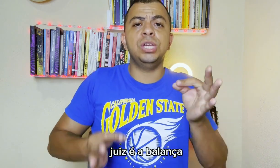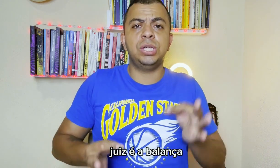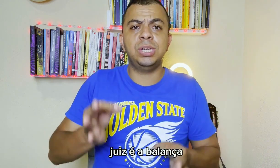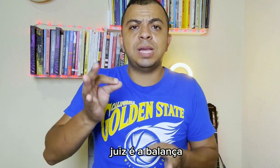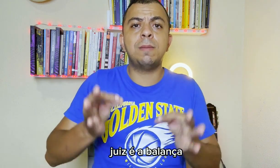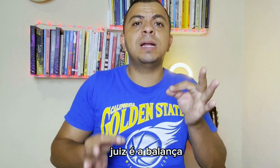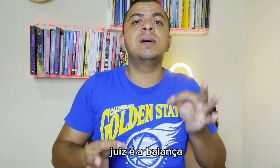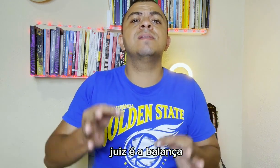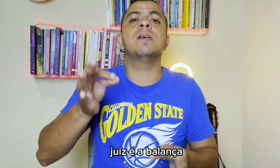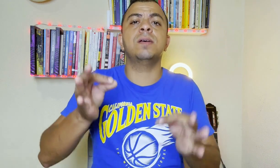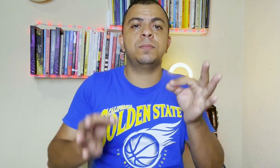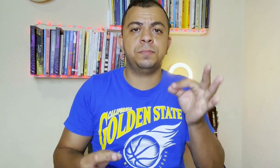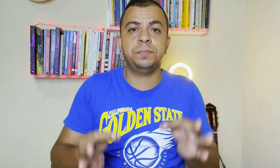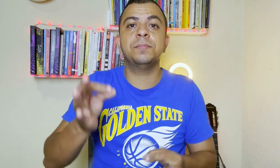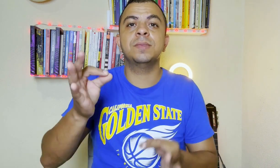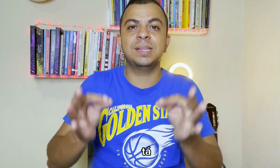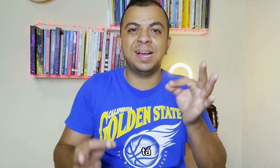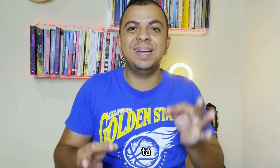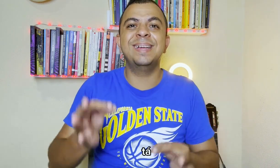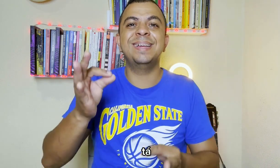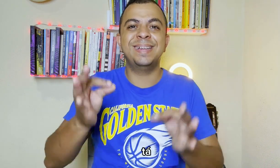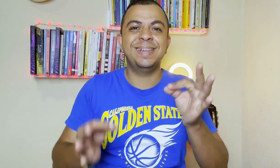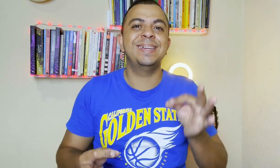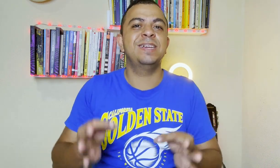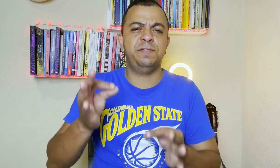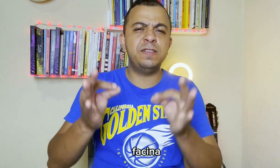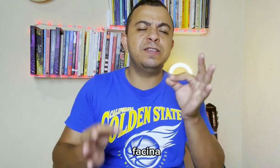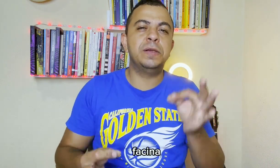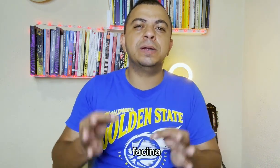Juiz. É a balança, tá? Fascina.